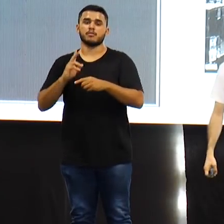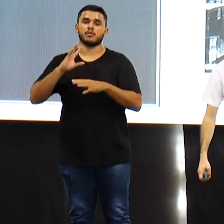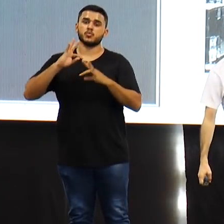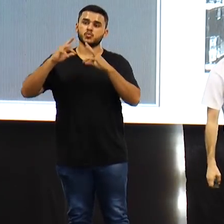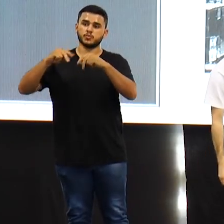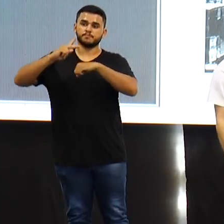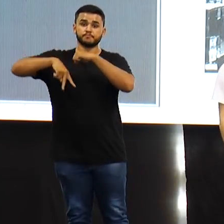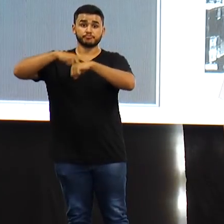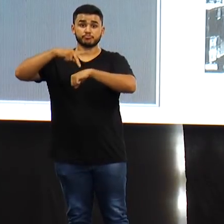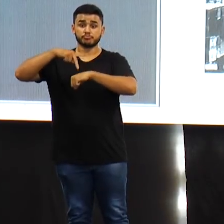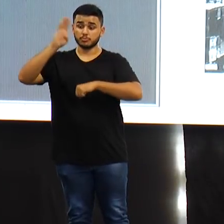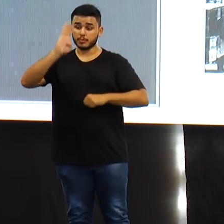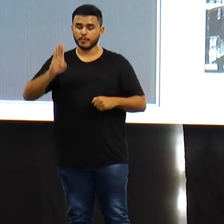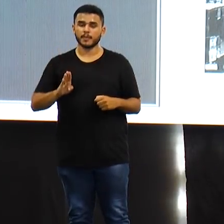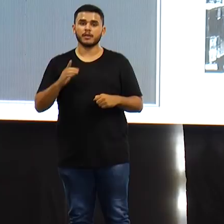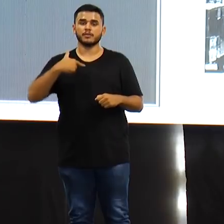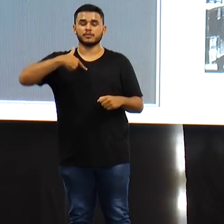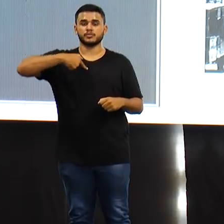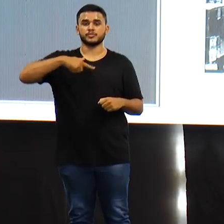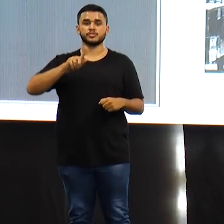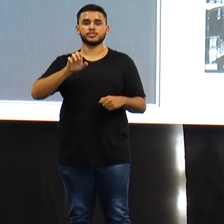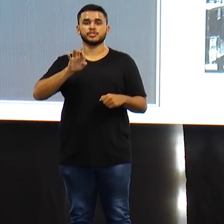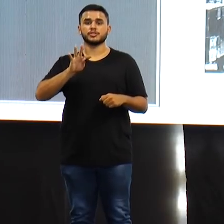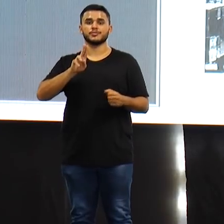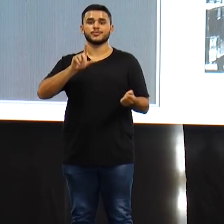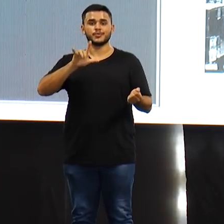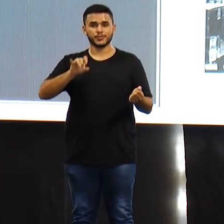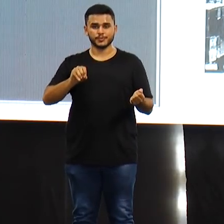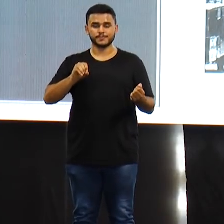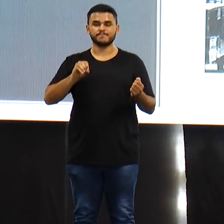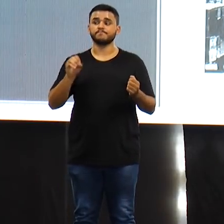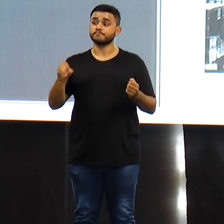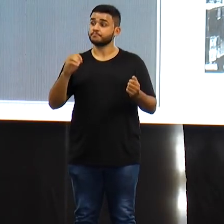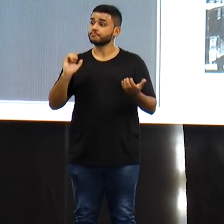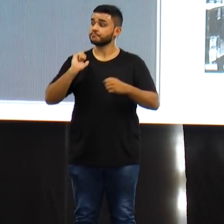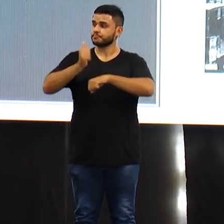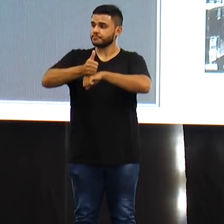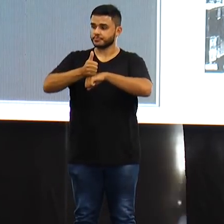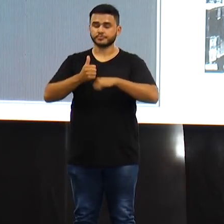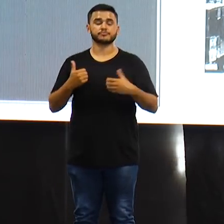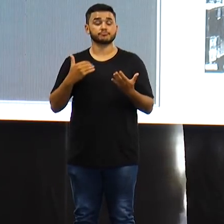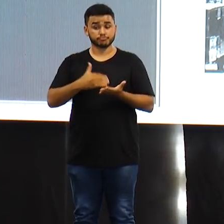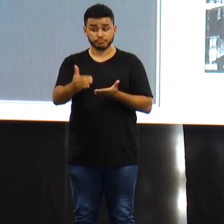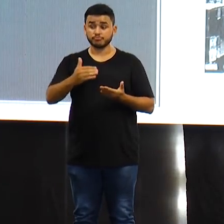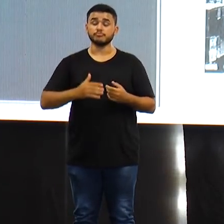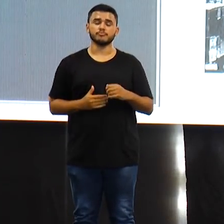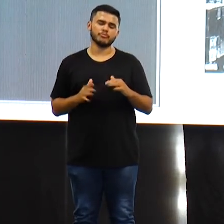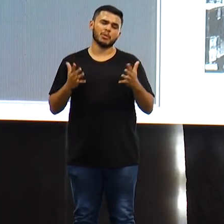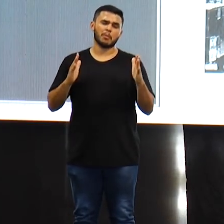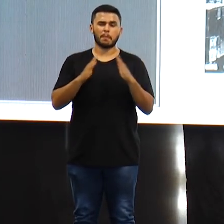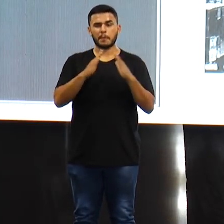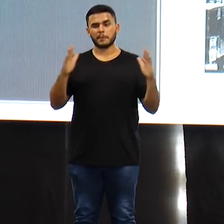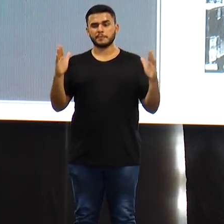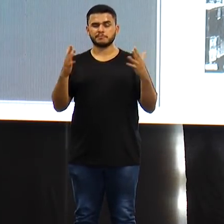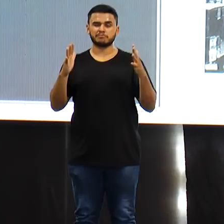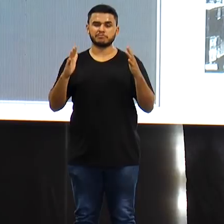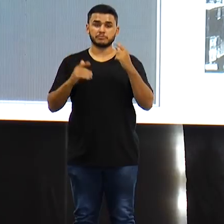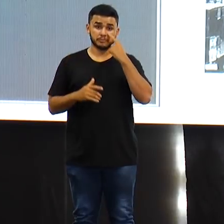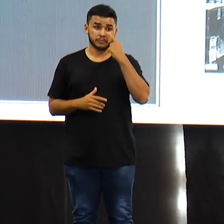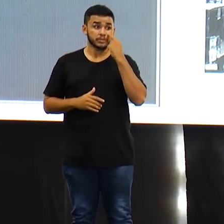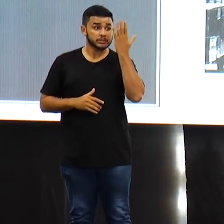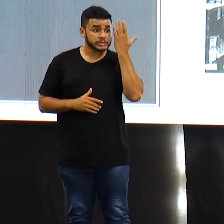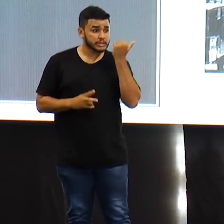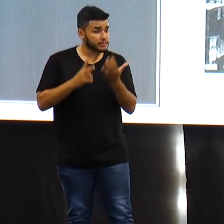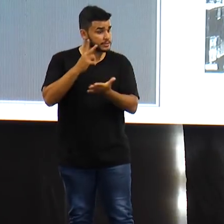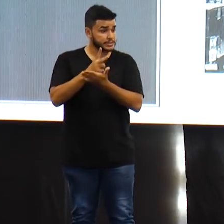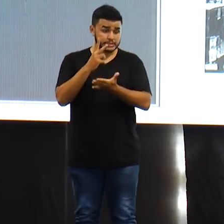de 1930, governo Getúlio Vargas. De coração, pessoal. Se tem dois períodos que qualquer